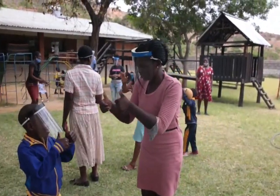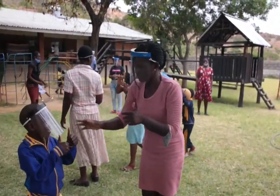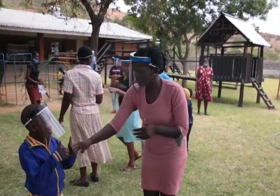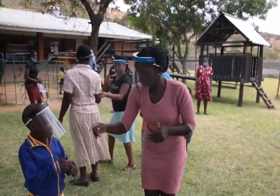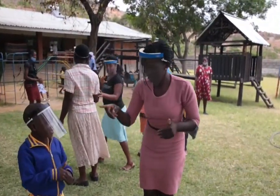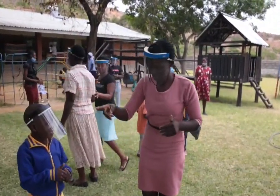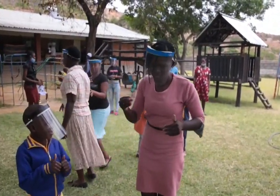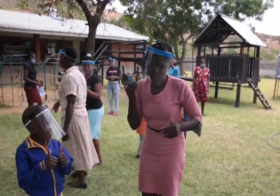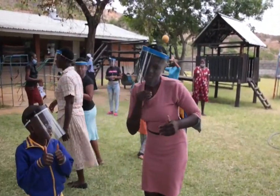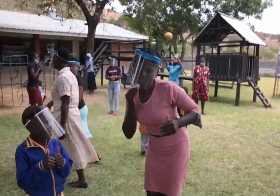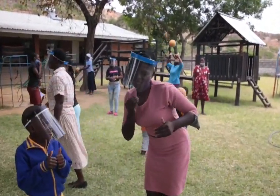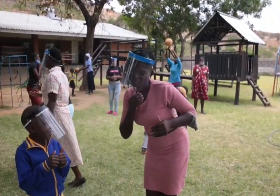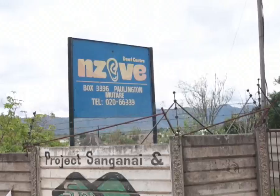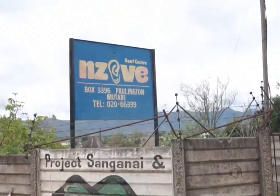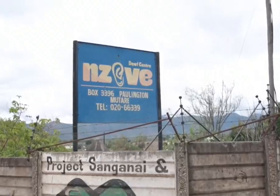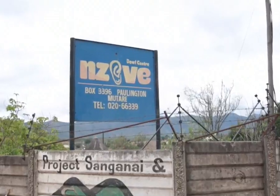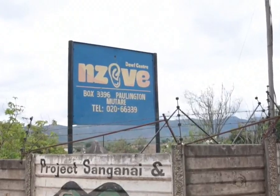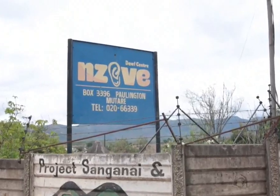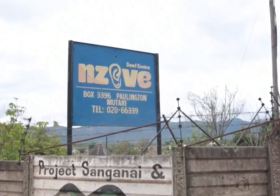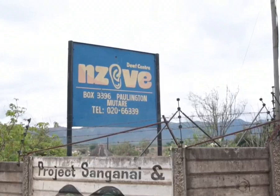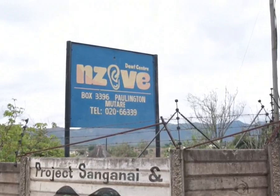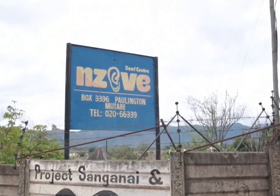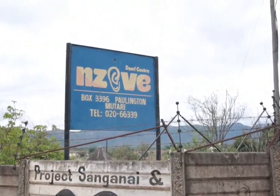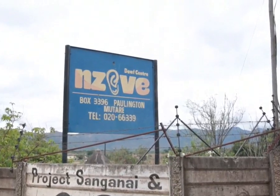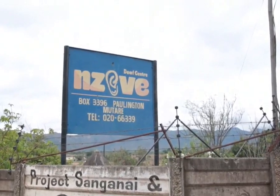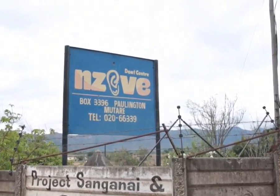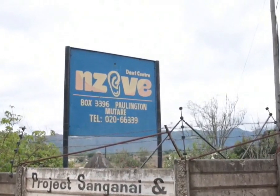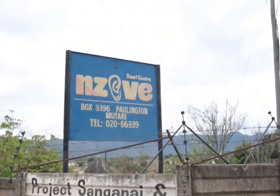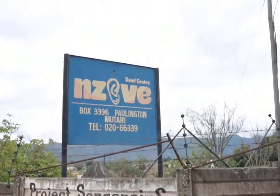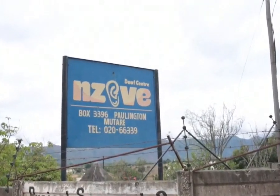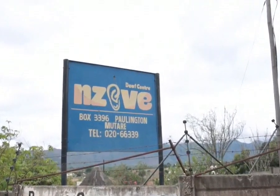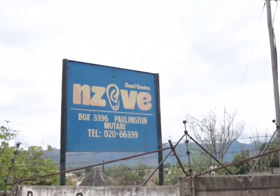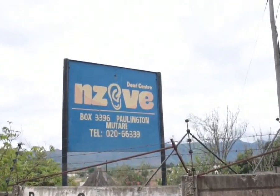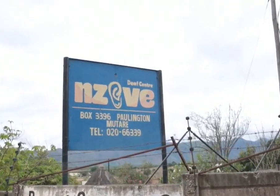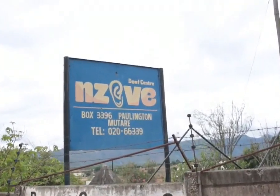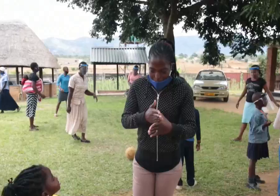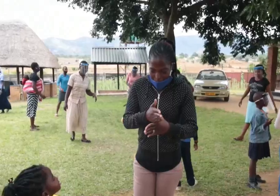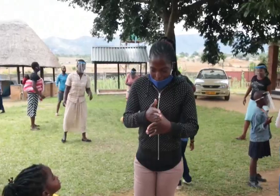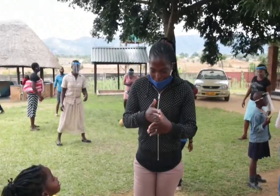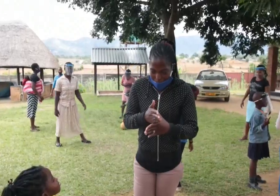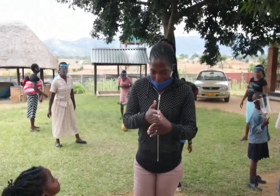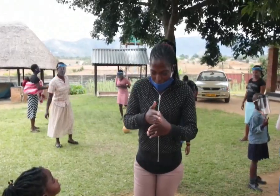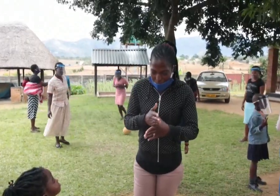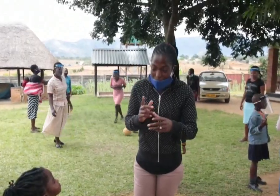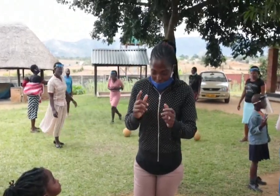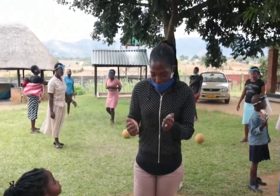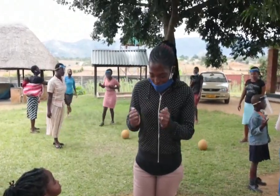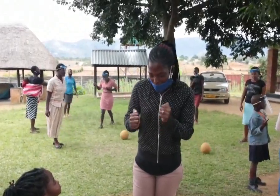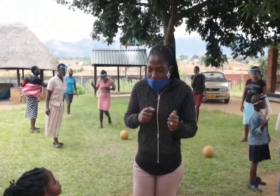escolares se encuentran autoestima y buscan derribar esas barreras en el Centro para Niños Sordos de Neve. Desde hace dos décadas enseñan a